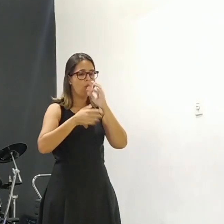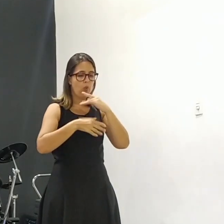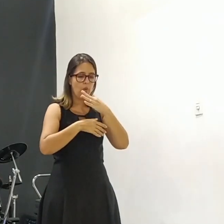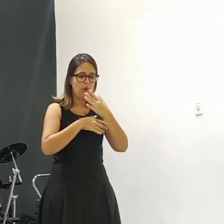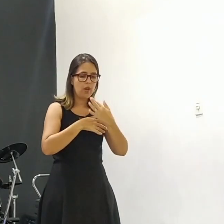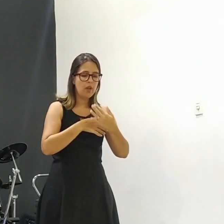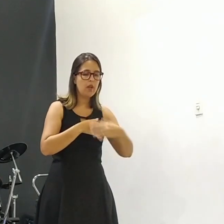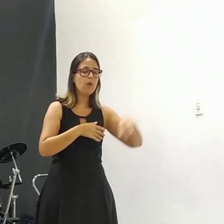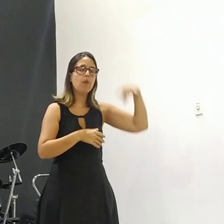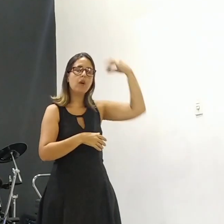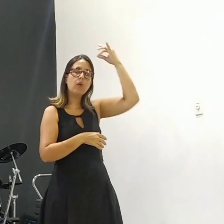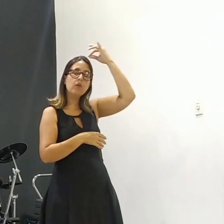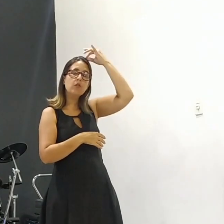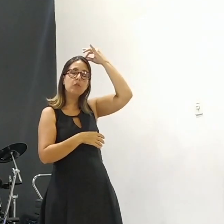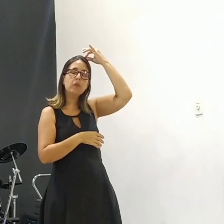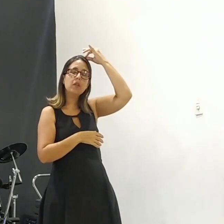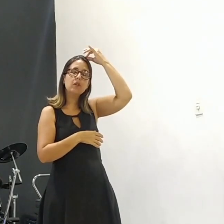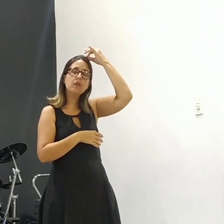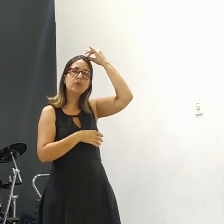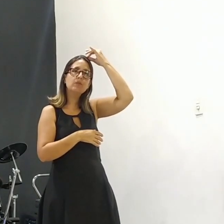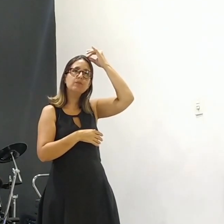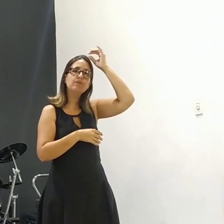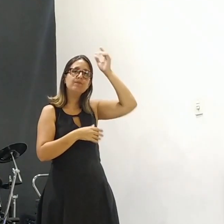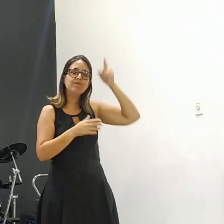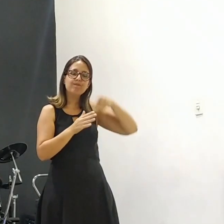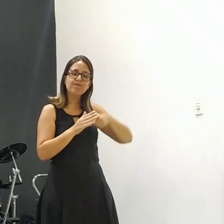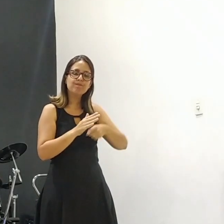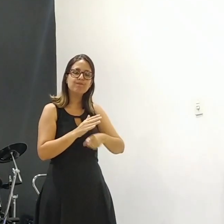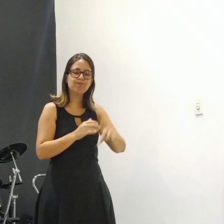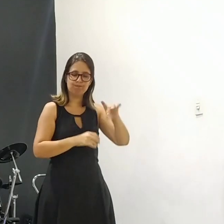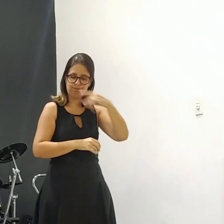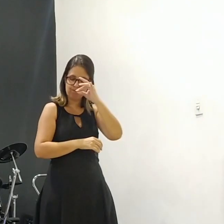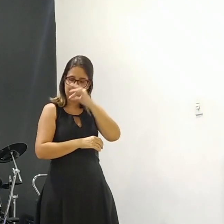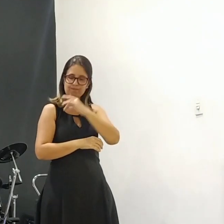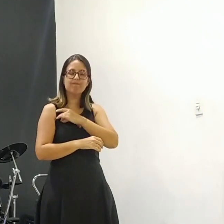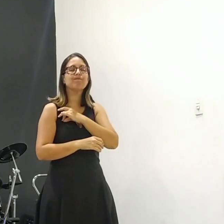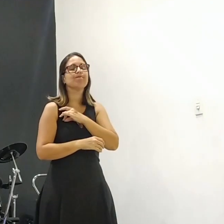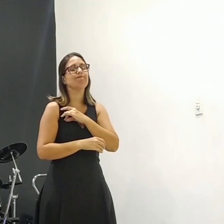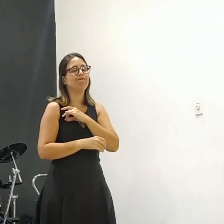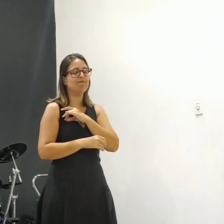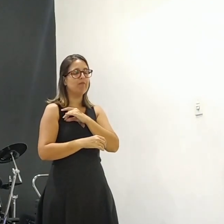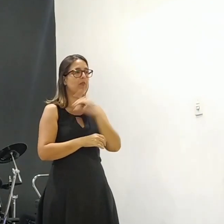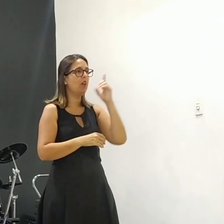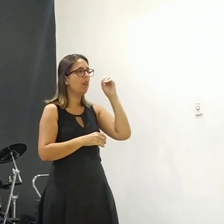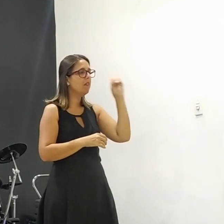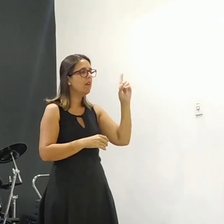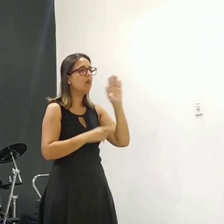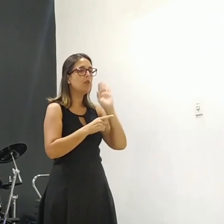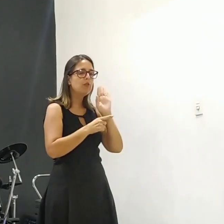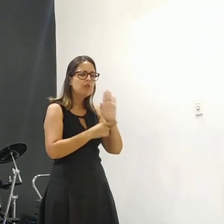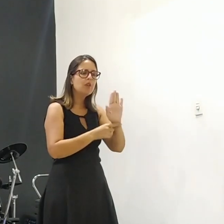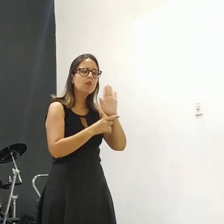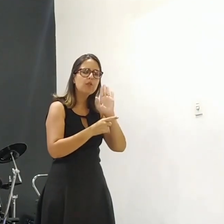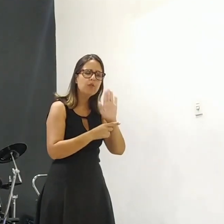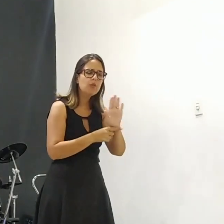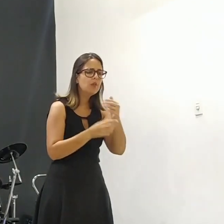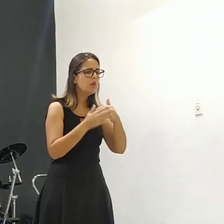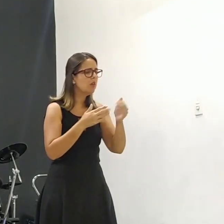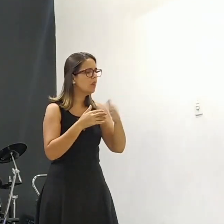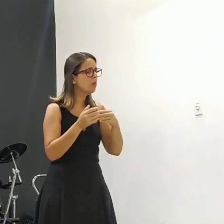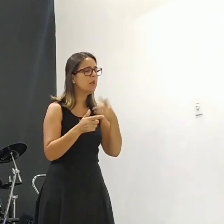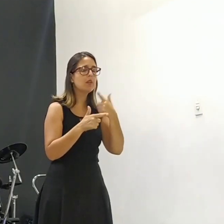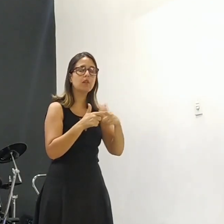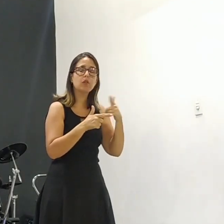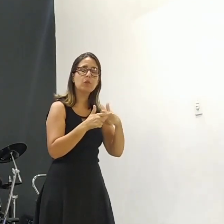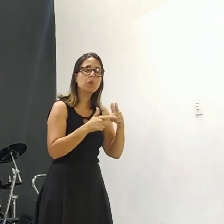Você lançou as suas raízes para lá, e ali esse rio, ele te alimenta. E pode vir a dificuldade, pode vir